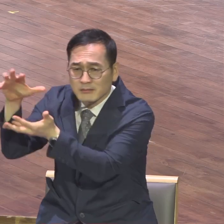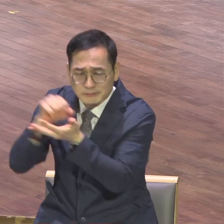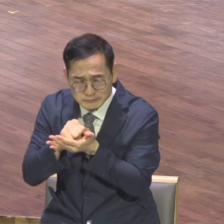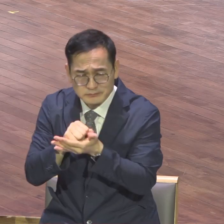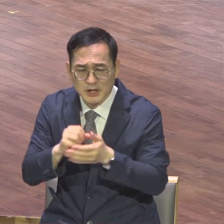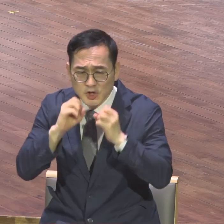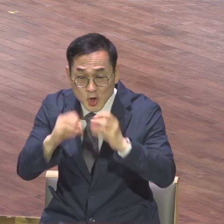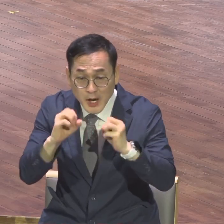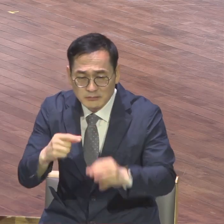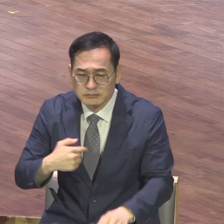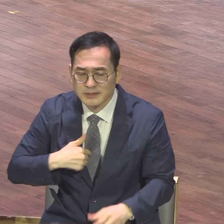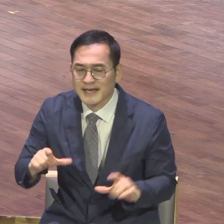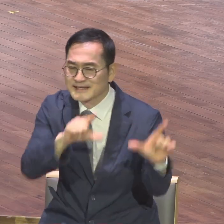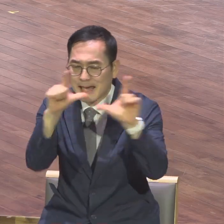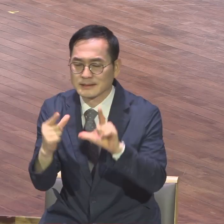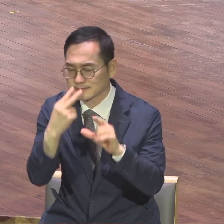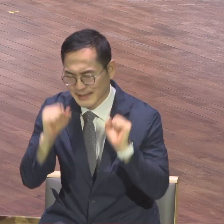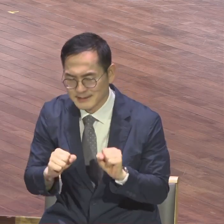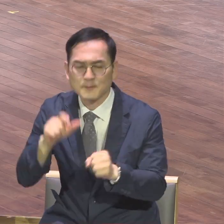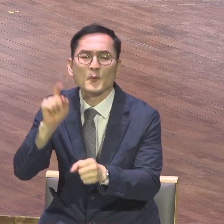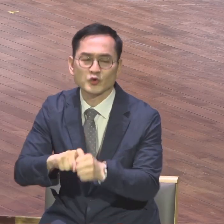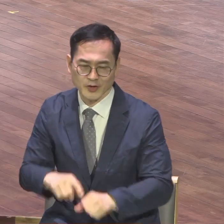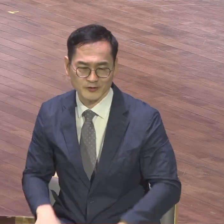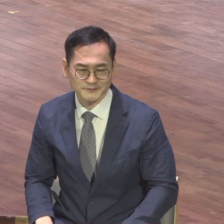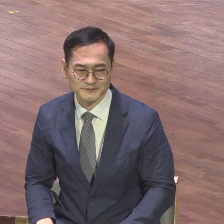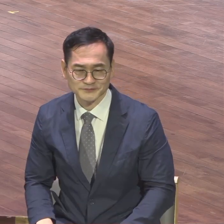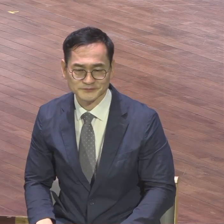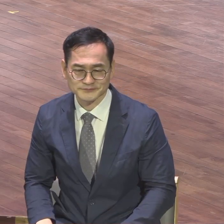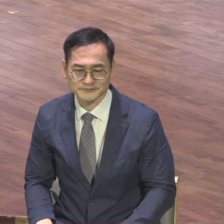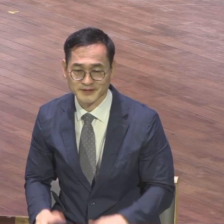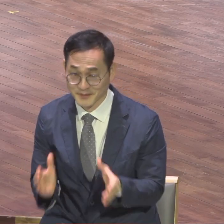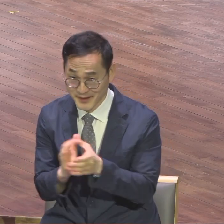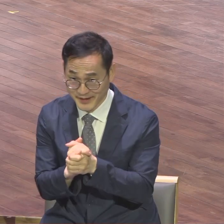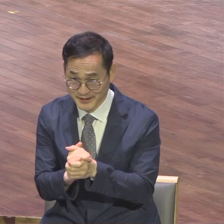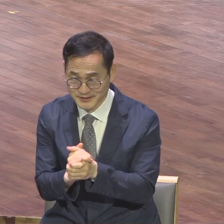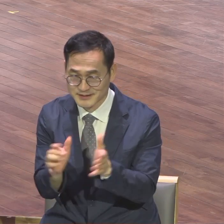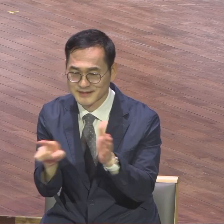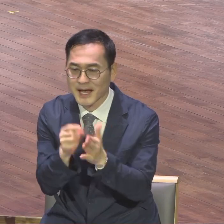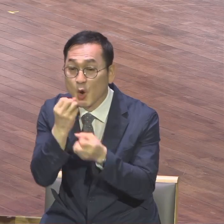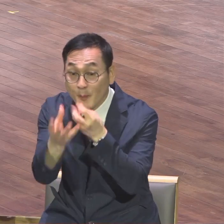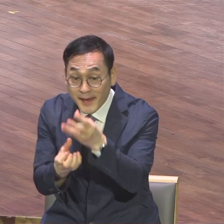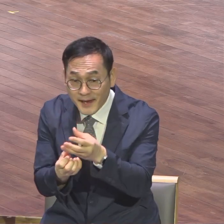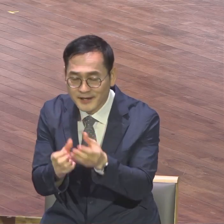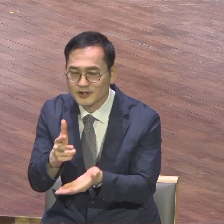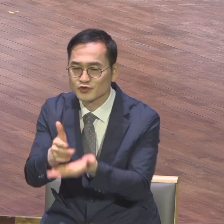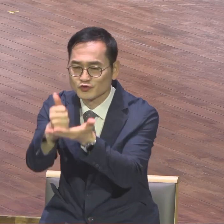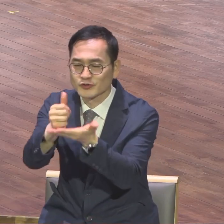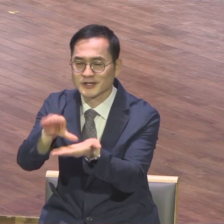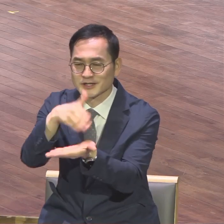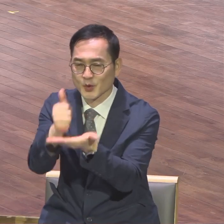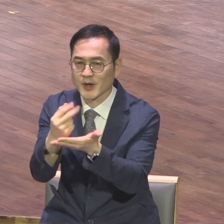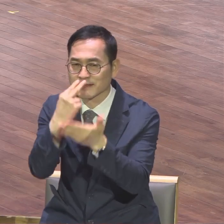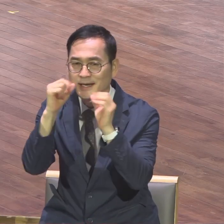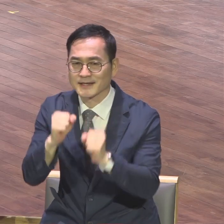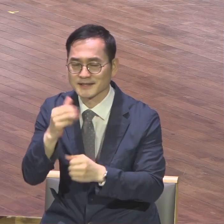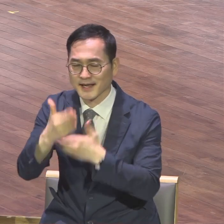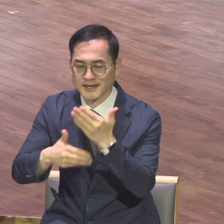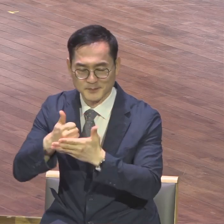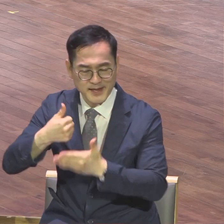이유다. 신앙 고백합니다. 주는 그리스도시요 살아계신 하나님의